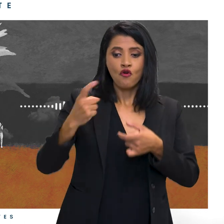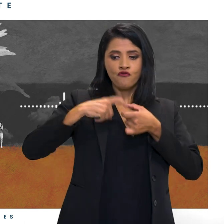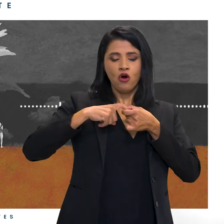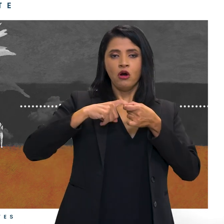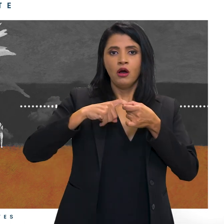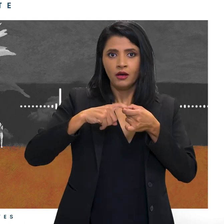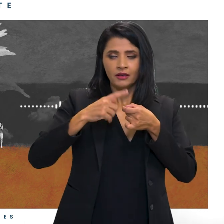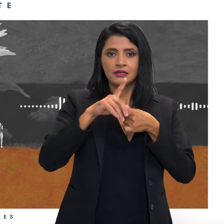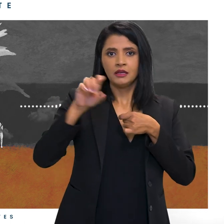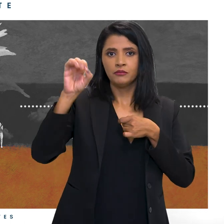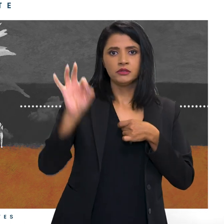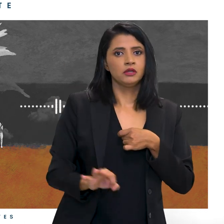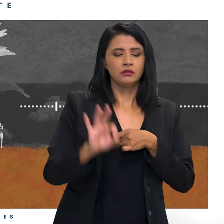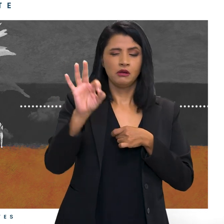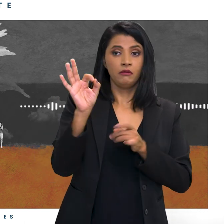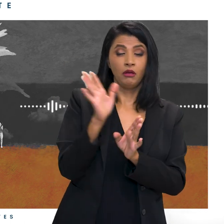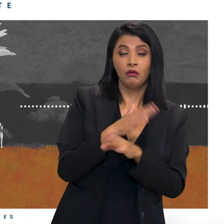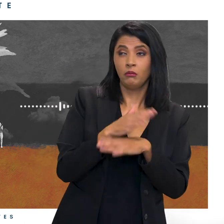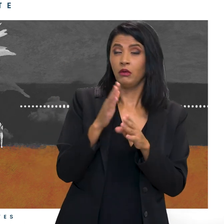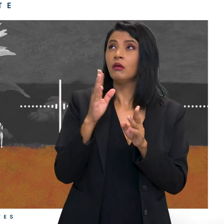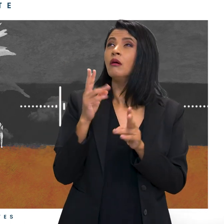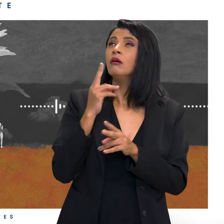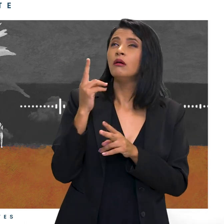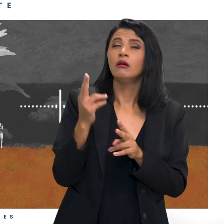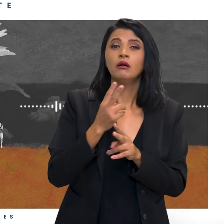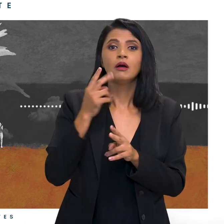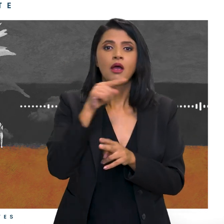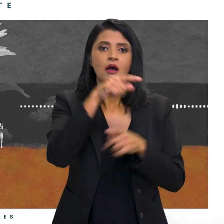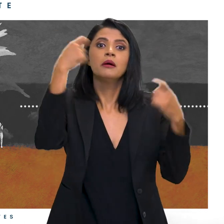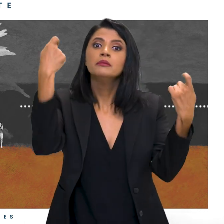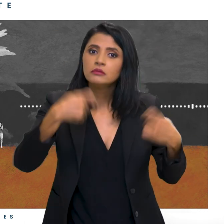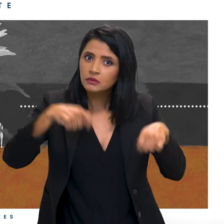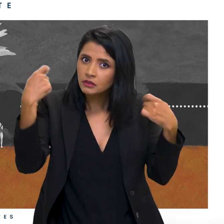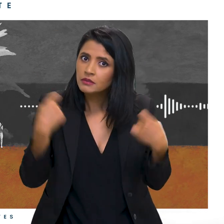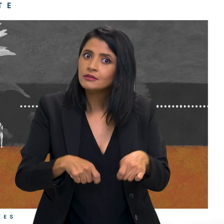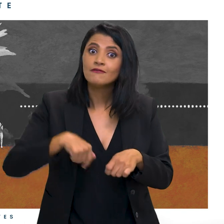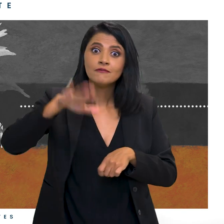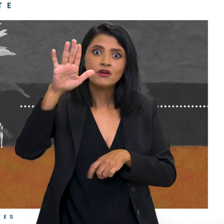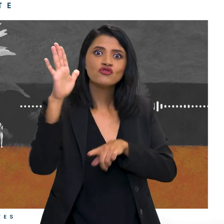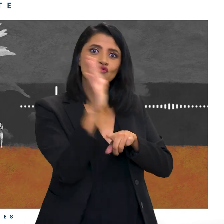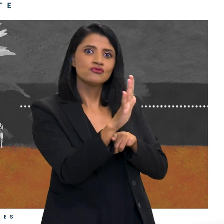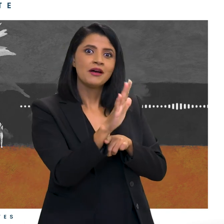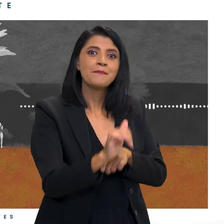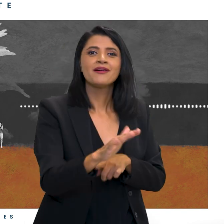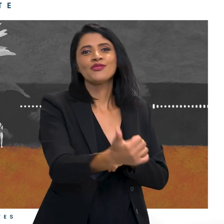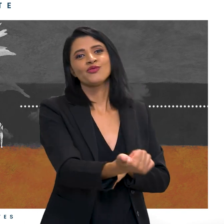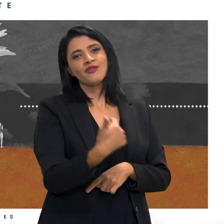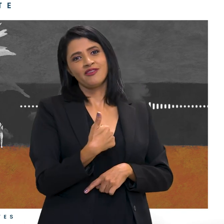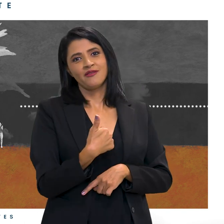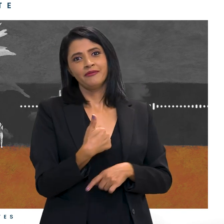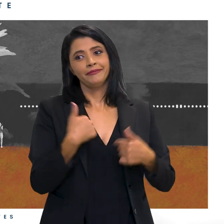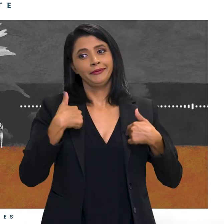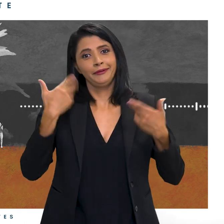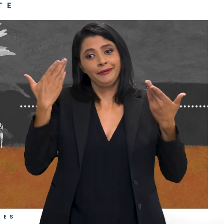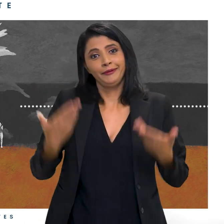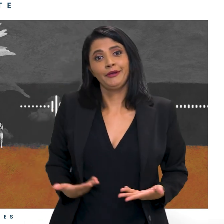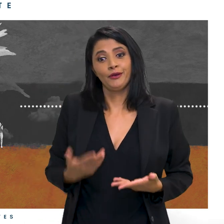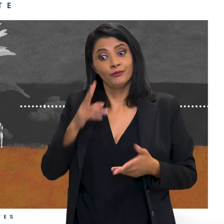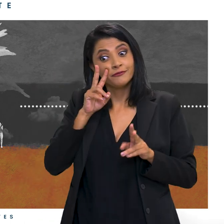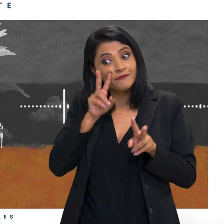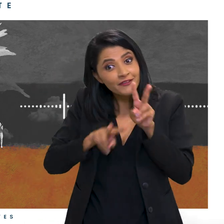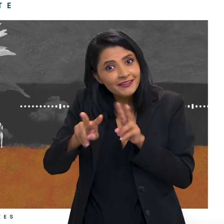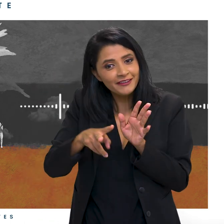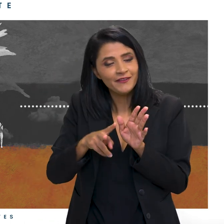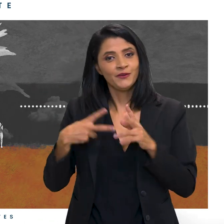cataplexia, que logo depois volta, mas não volta 100%, né? Volta meio desorientado. Ela precisava muito mais ajuda do que eu e, na verdade,